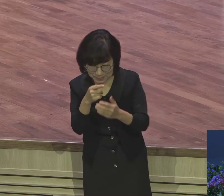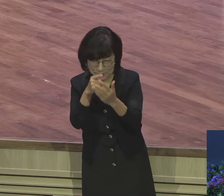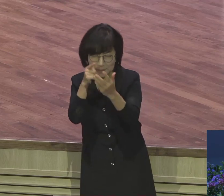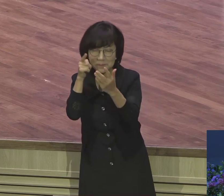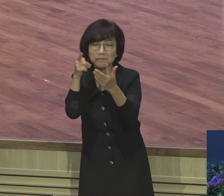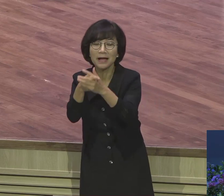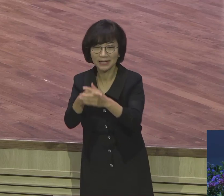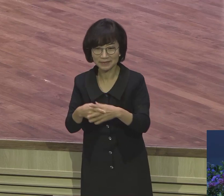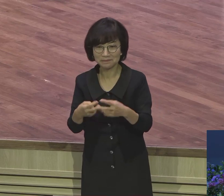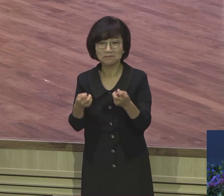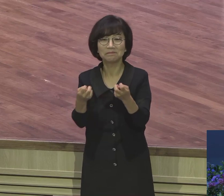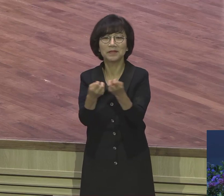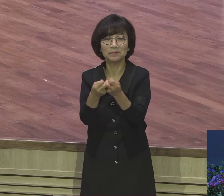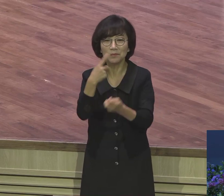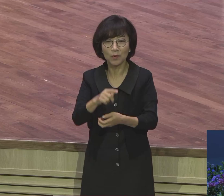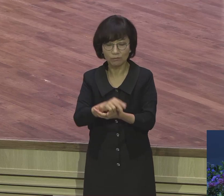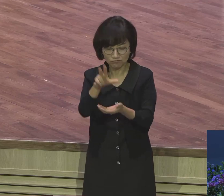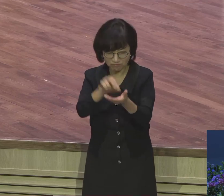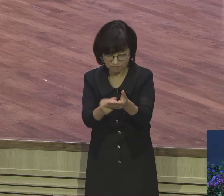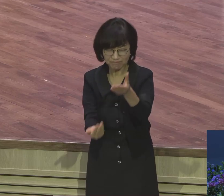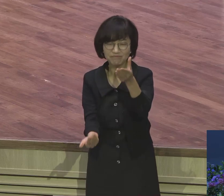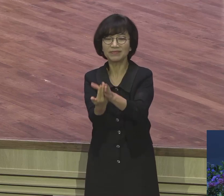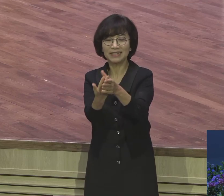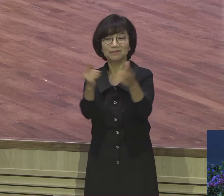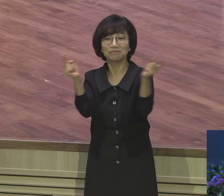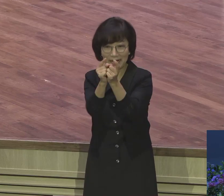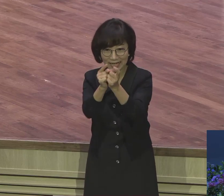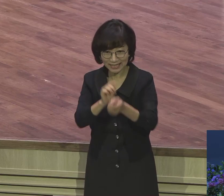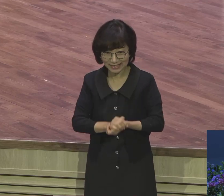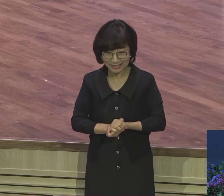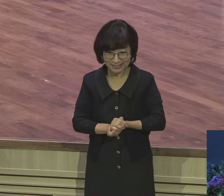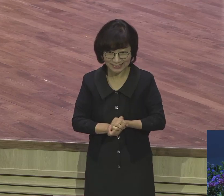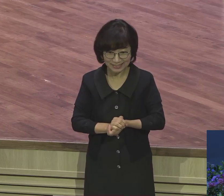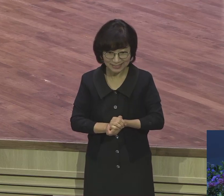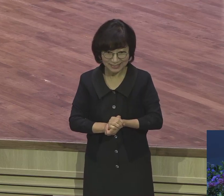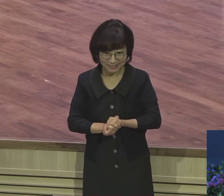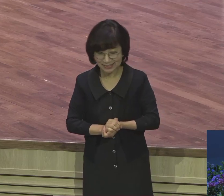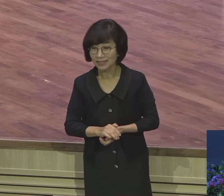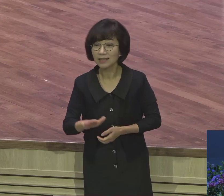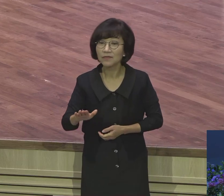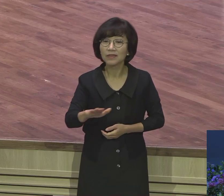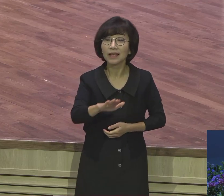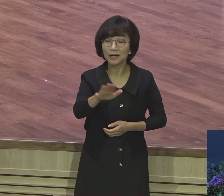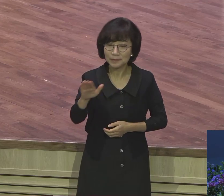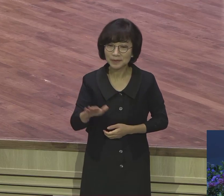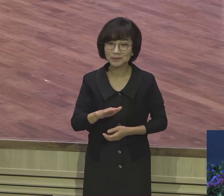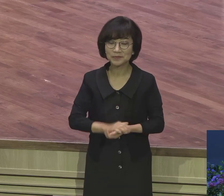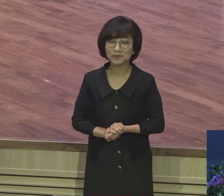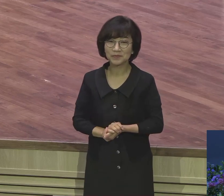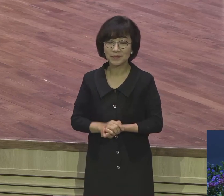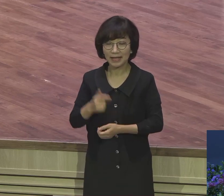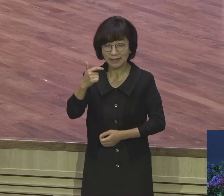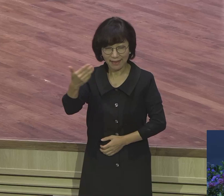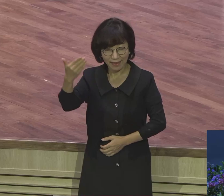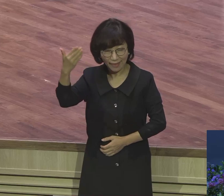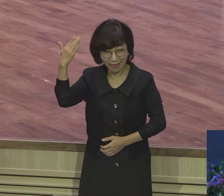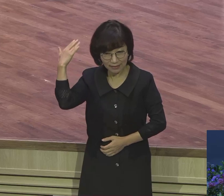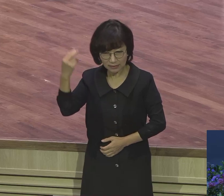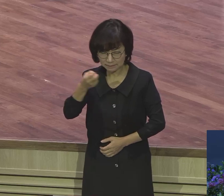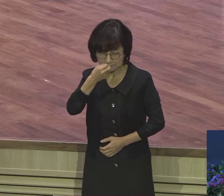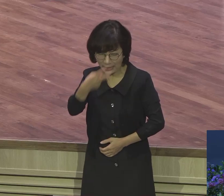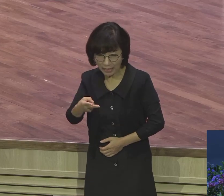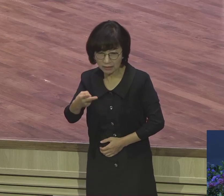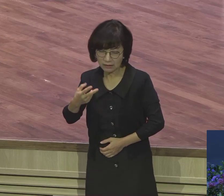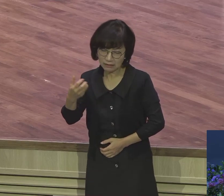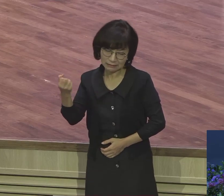금방 표현한단 말이에요. 그러니까 이제는 여러분이 그 정도가 아니라 예틀을 벗고 새틀을